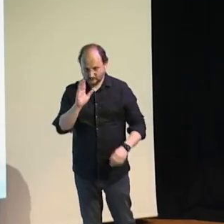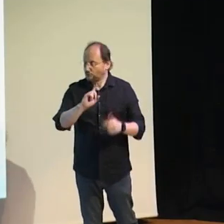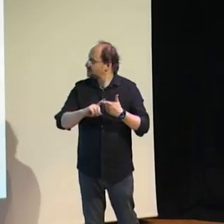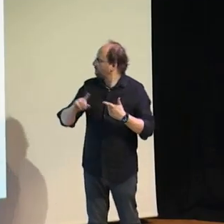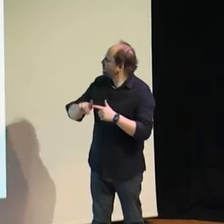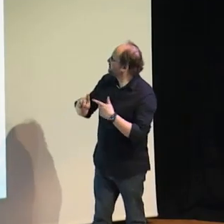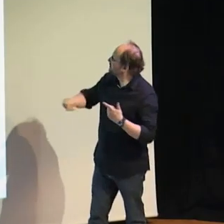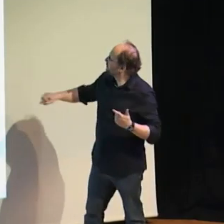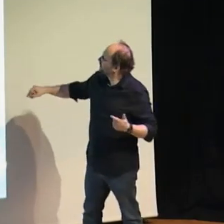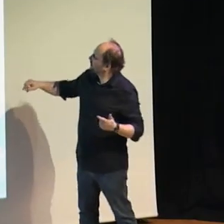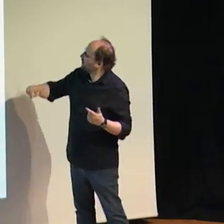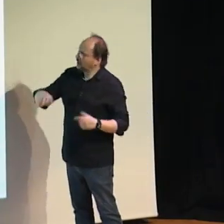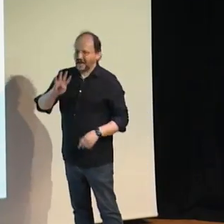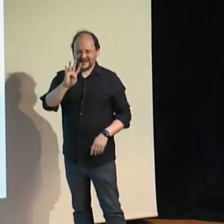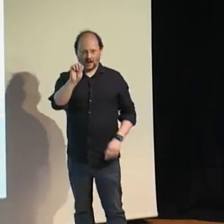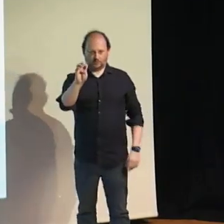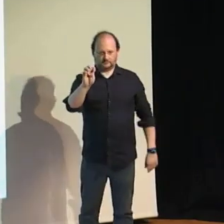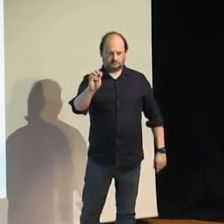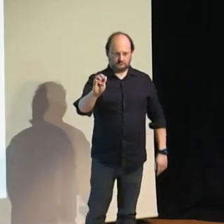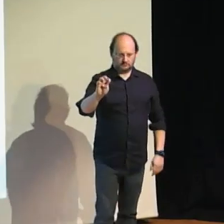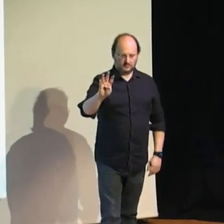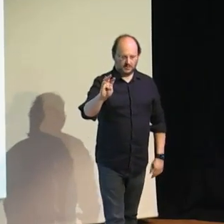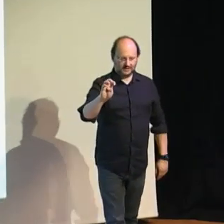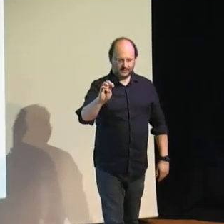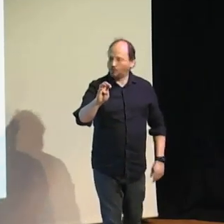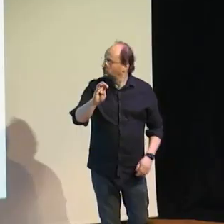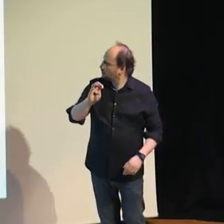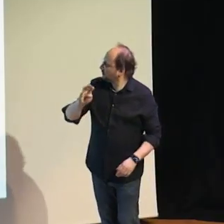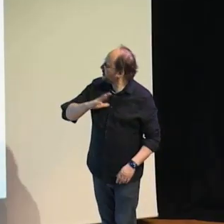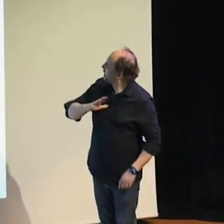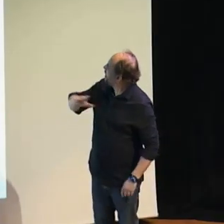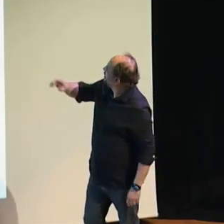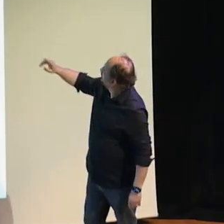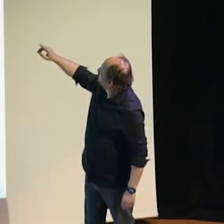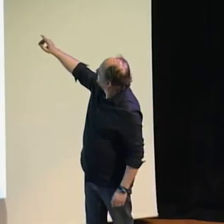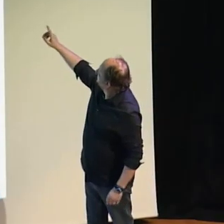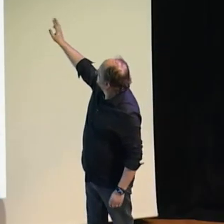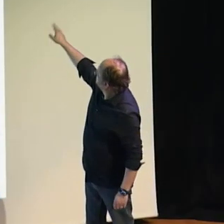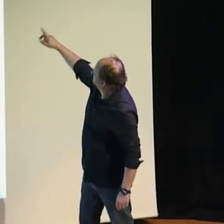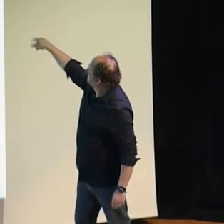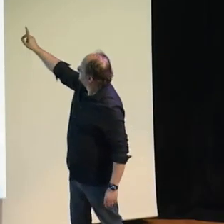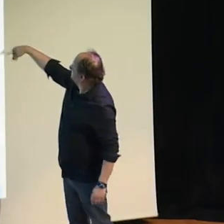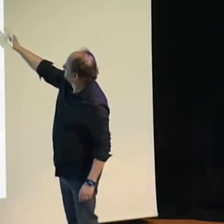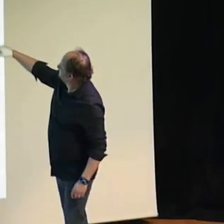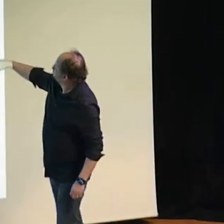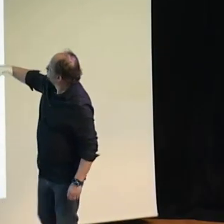10. Ensuite, le 40. Le 40, il